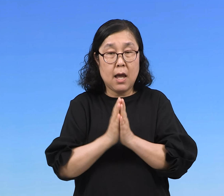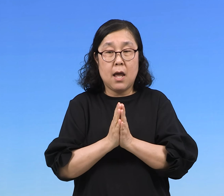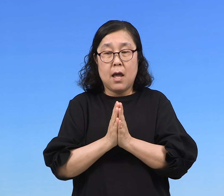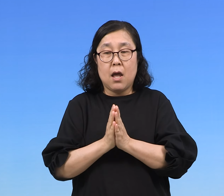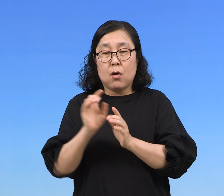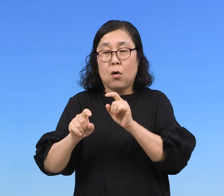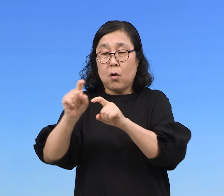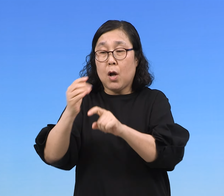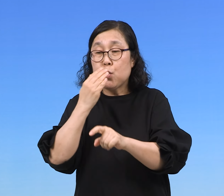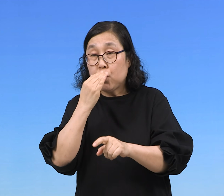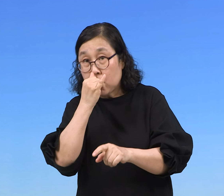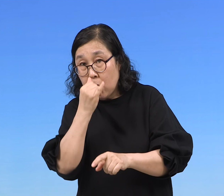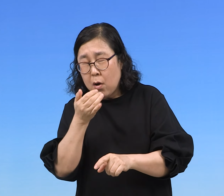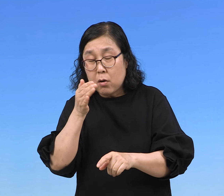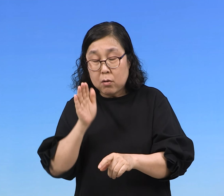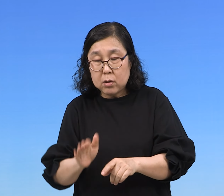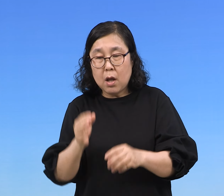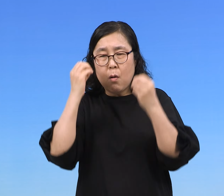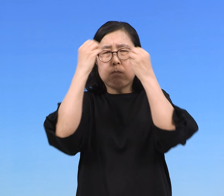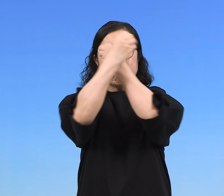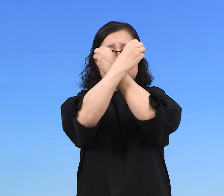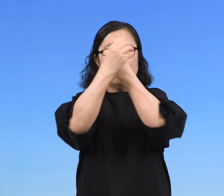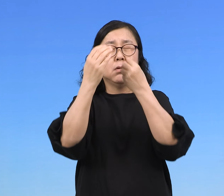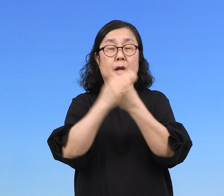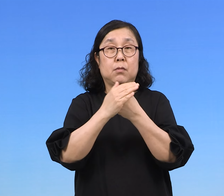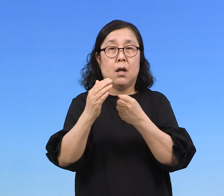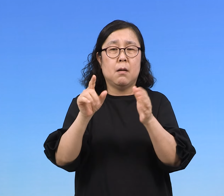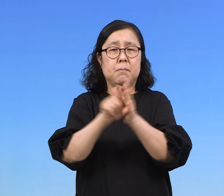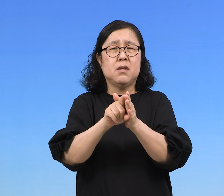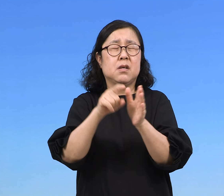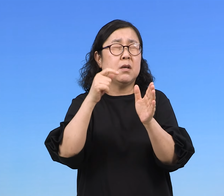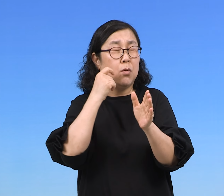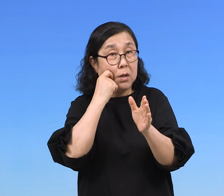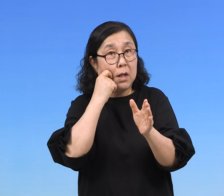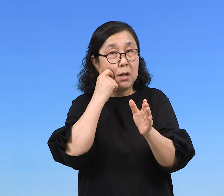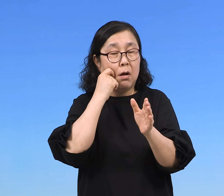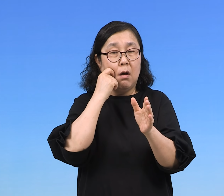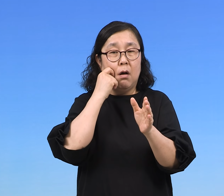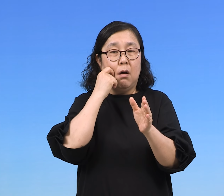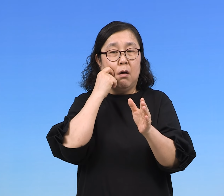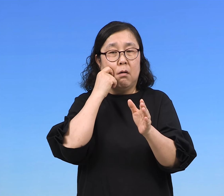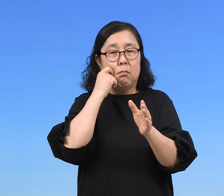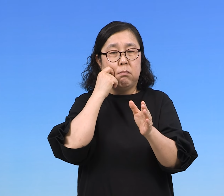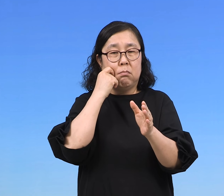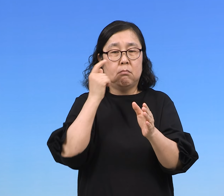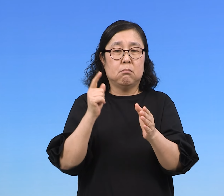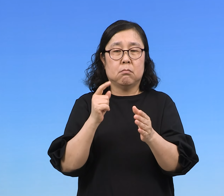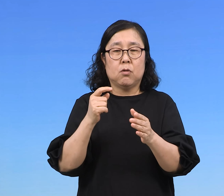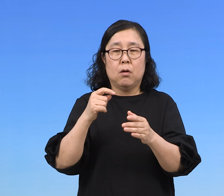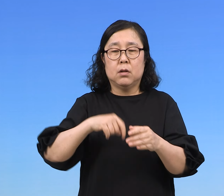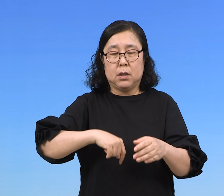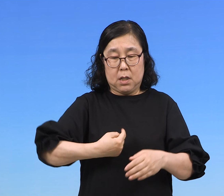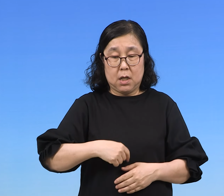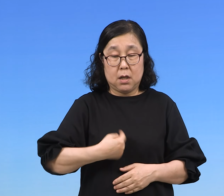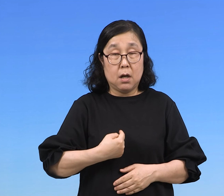사실에 오해해가지고 안 겪어도 되는 슬픔을 겪는 거 아닙니까? 그 피해도 되는 마음고생